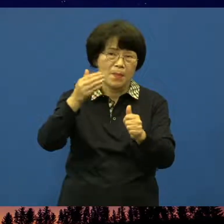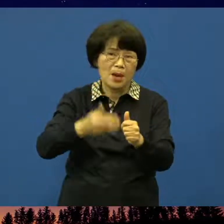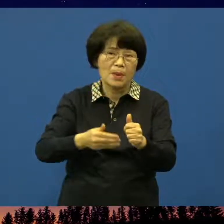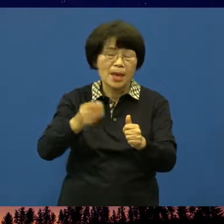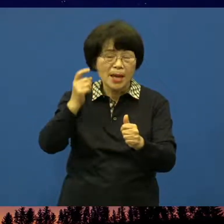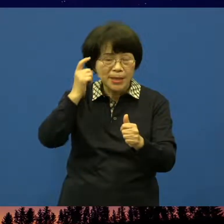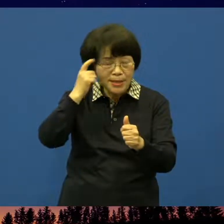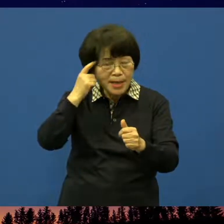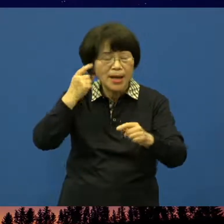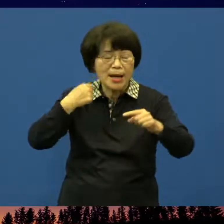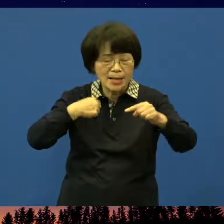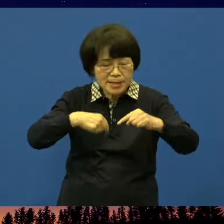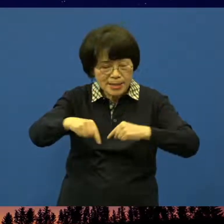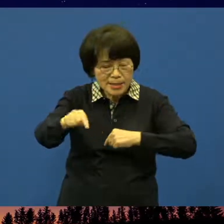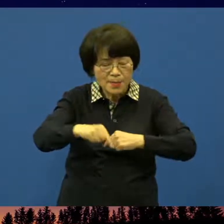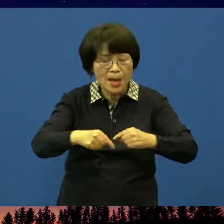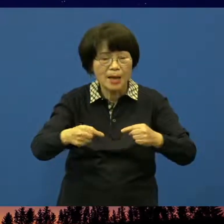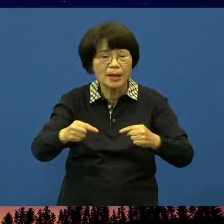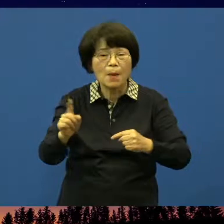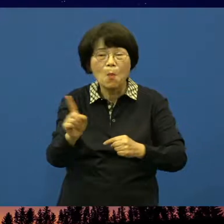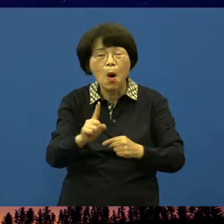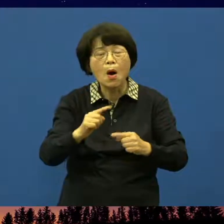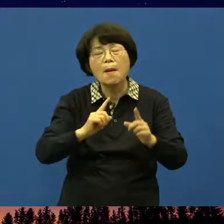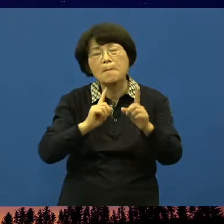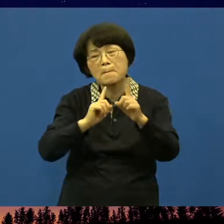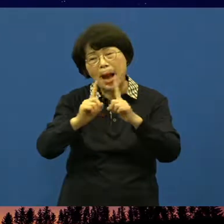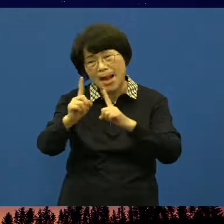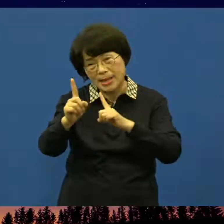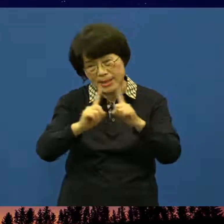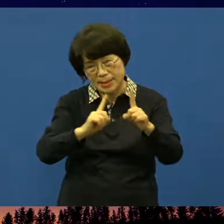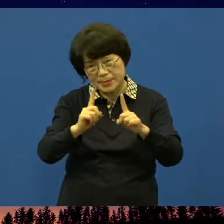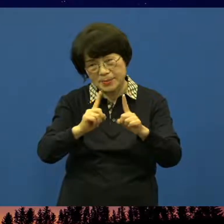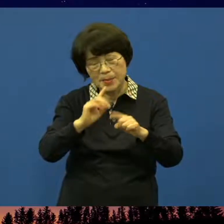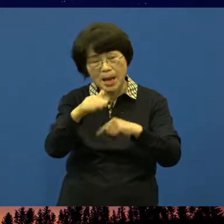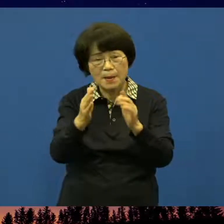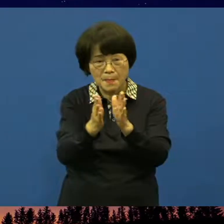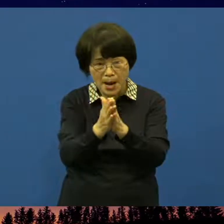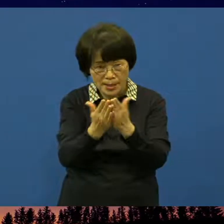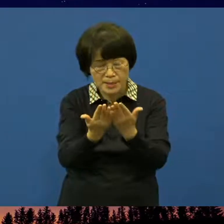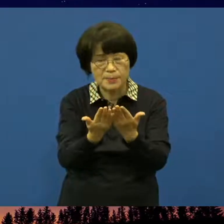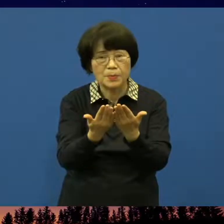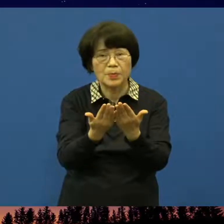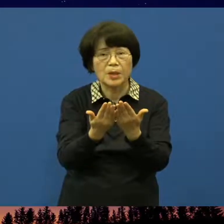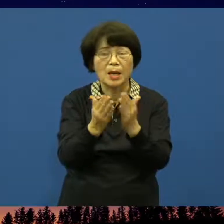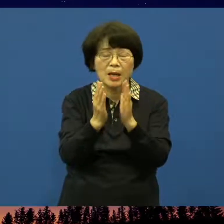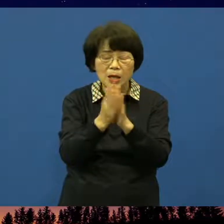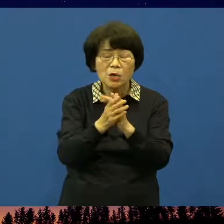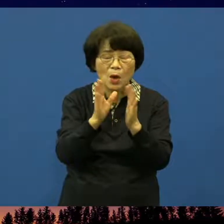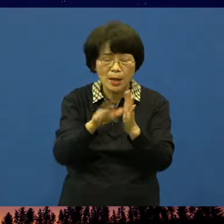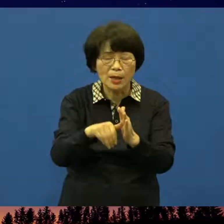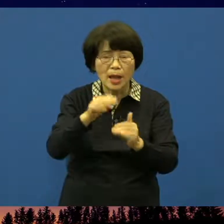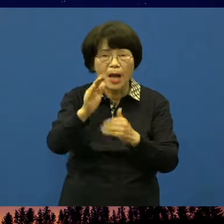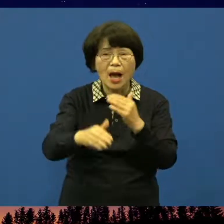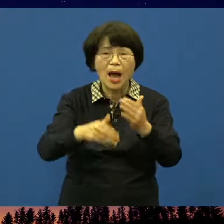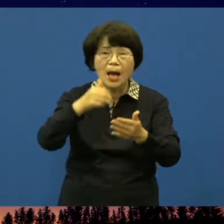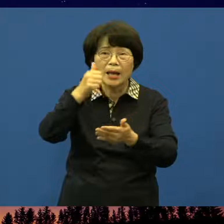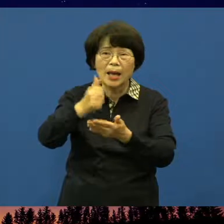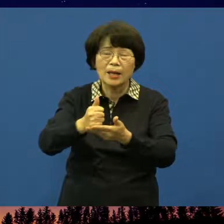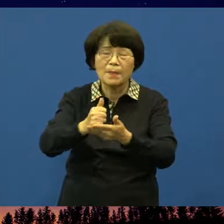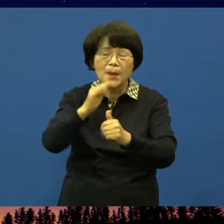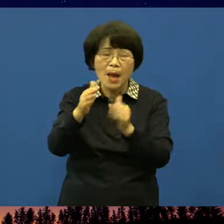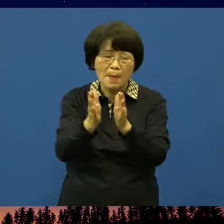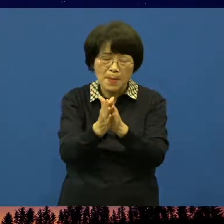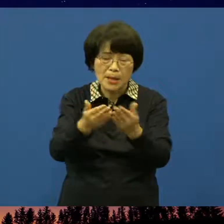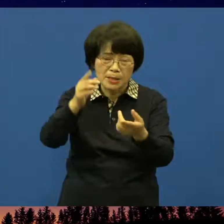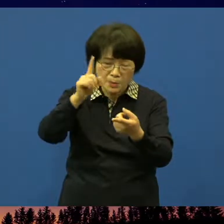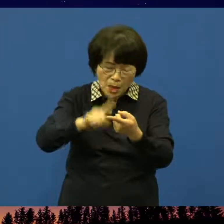생각을 지배하는 것이 말씀이 되기를 원합니다. 그래서 오늘 또 우리가 기도하면서 그걸 하는 거예요. 오늘 또 하나님, 내 삶이 이 말씀대로